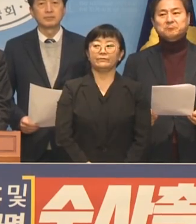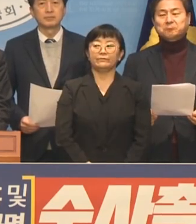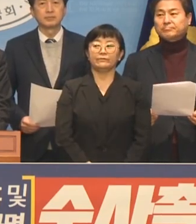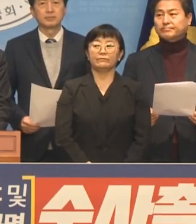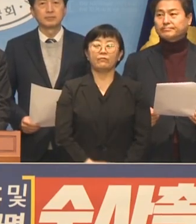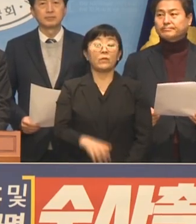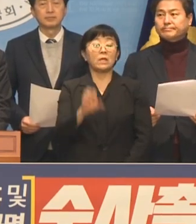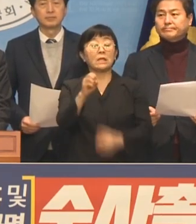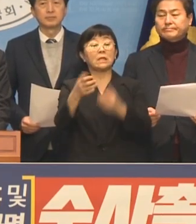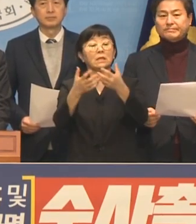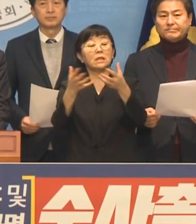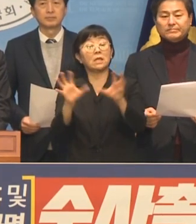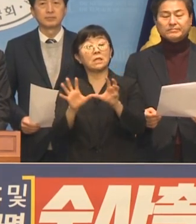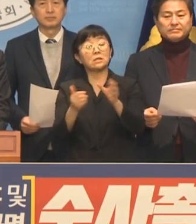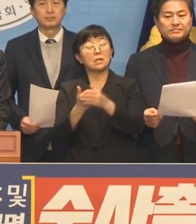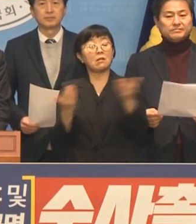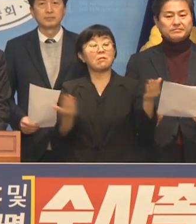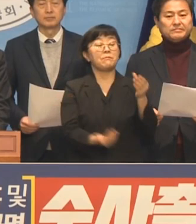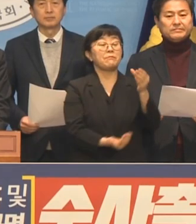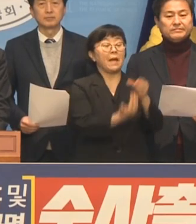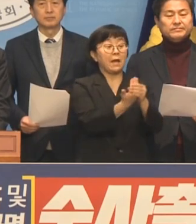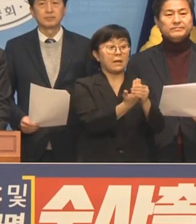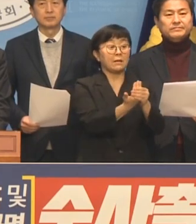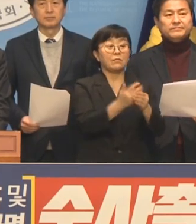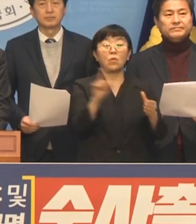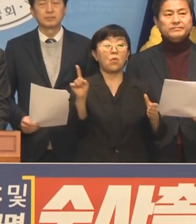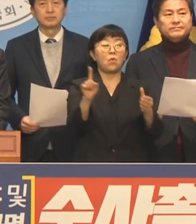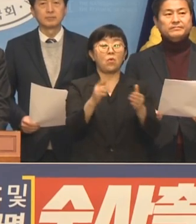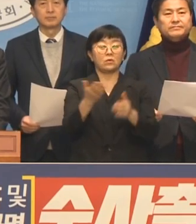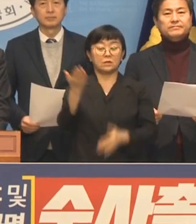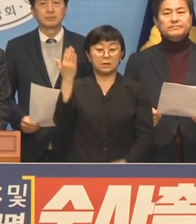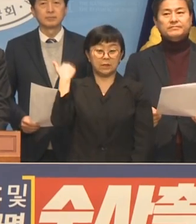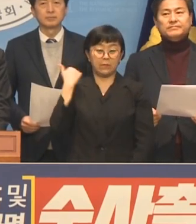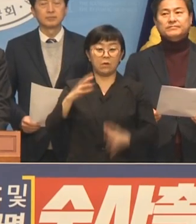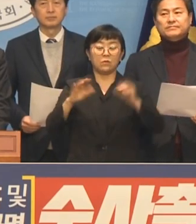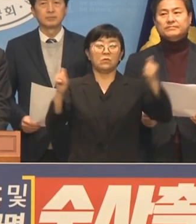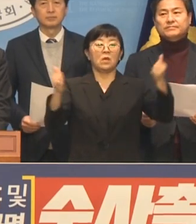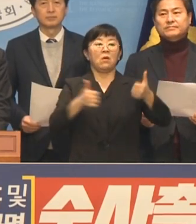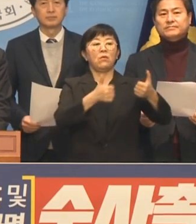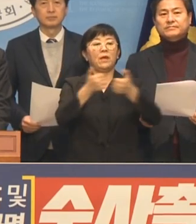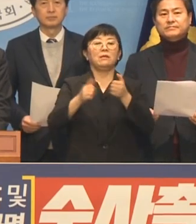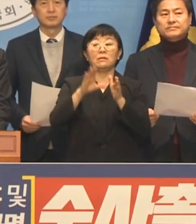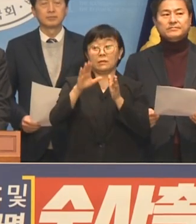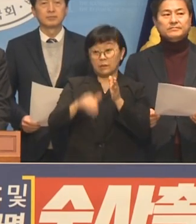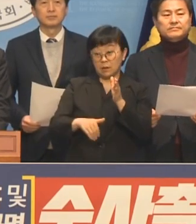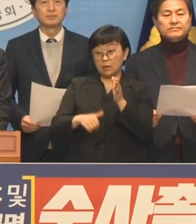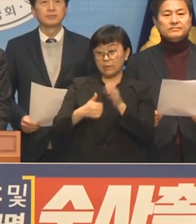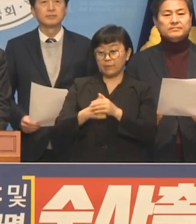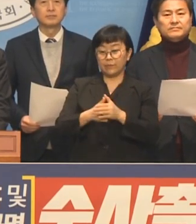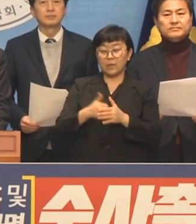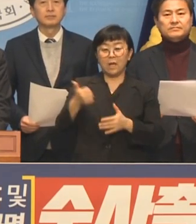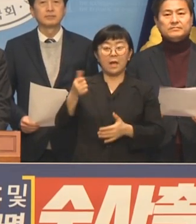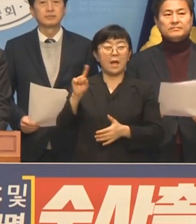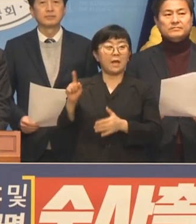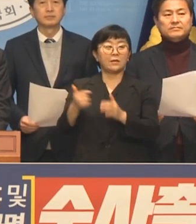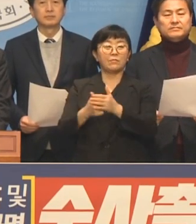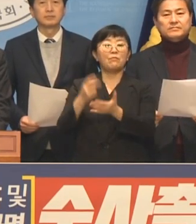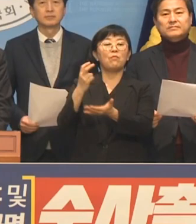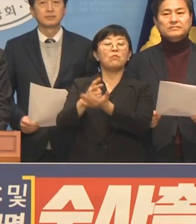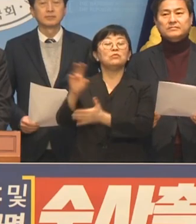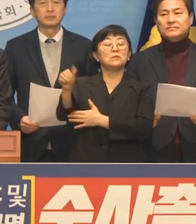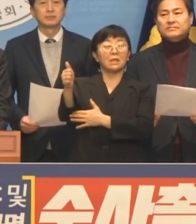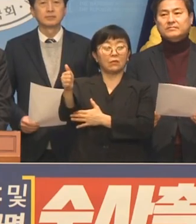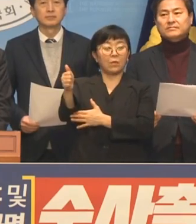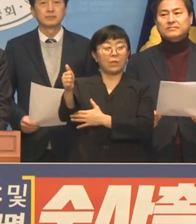만약에 야당에서 이런 일이 생겼으면 어땠을까요? 지난번 국회 본회의장에서 우리 한동훈 당시 법무부